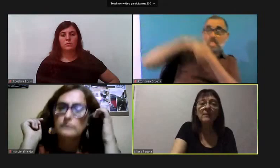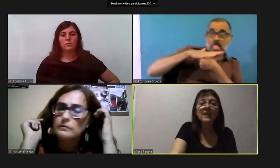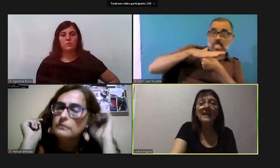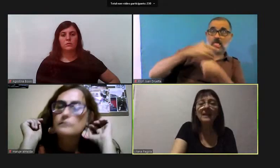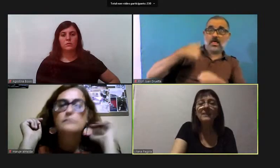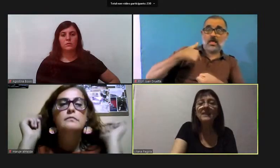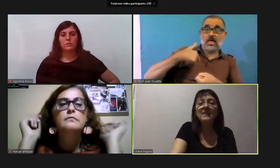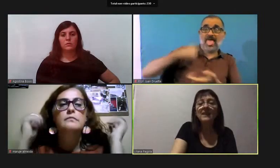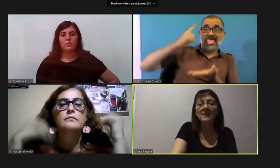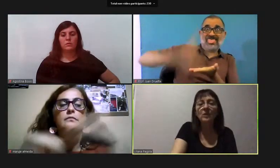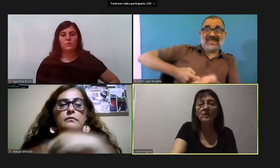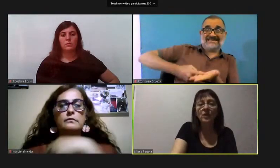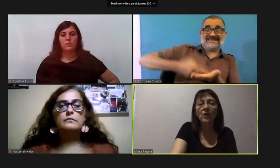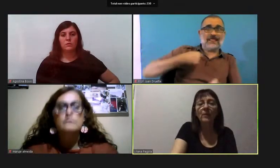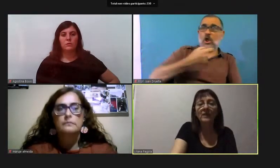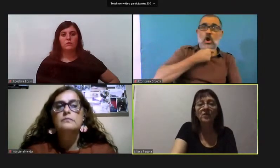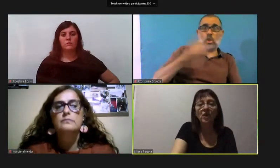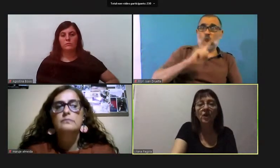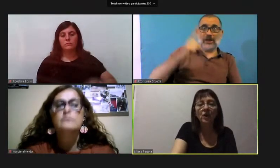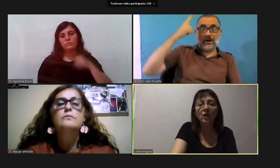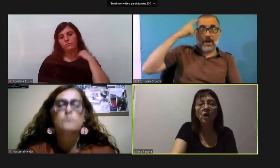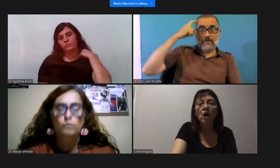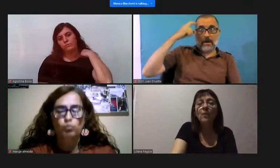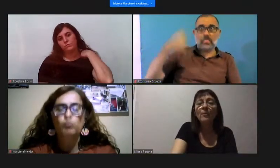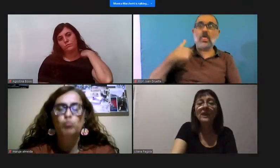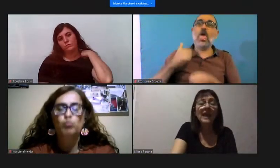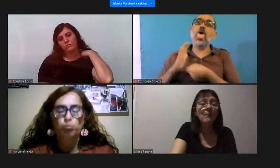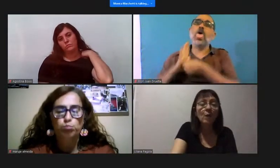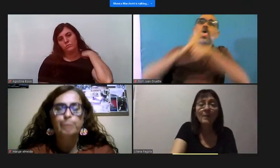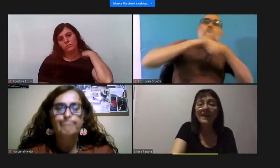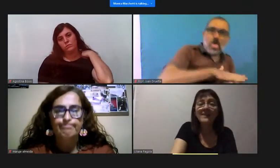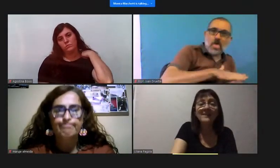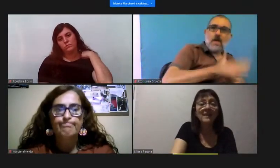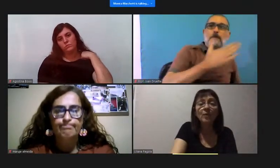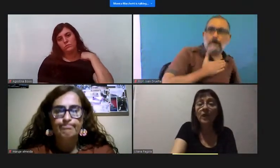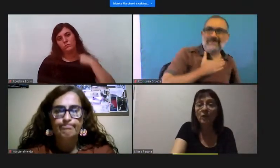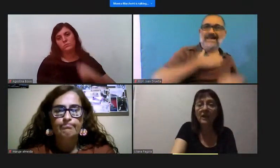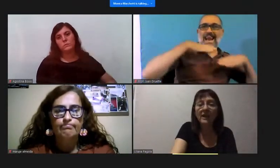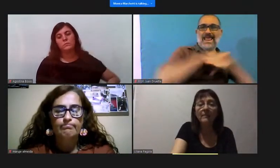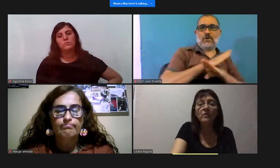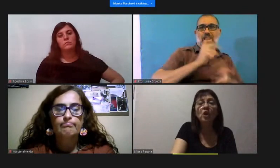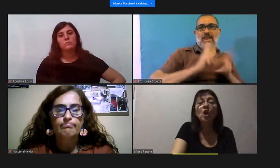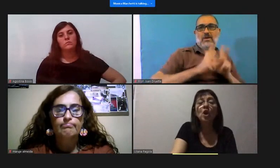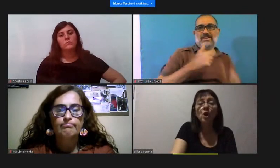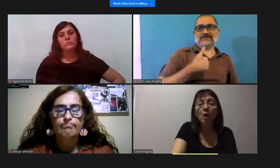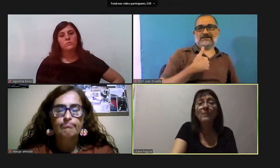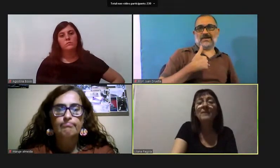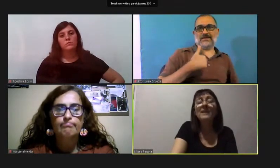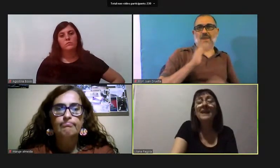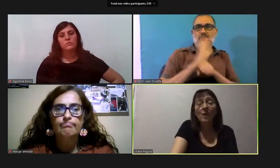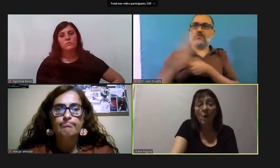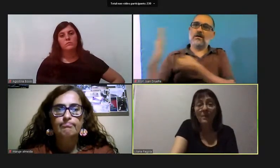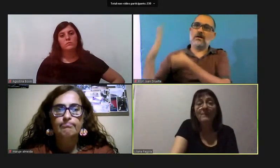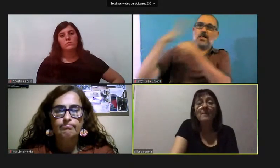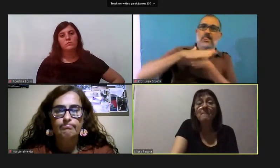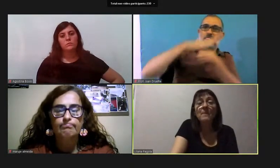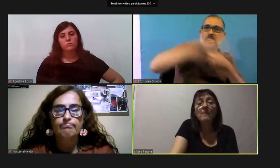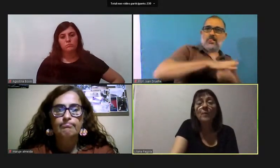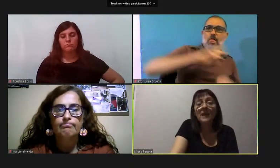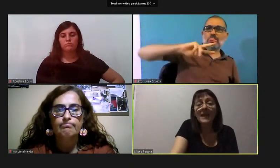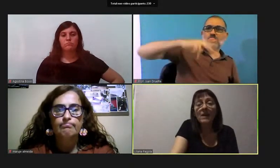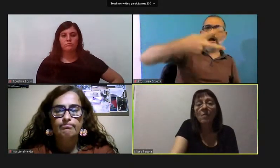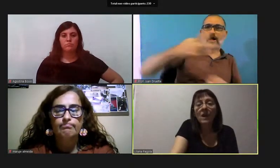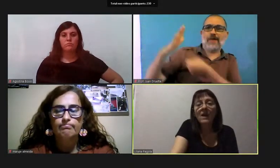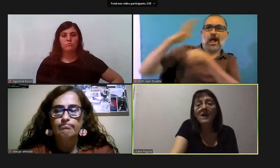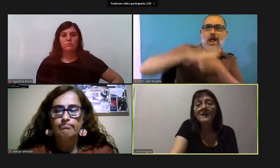eso también, ahí también se da la situación de opresión, ¿no? Por más que decidamos que no queremos, nos oprimen mi